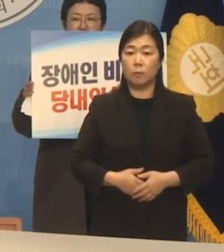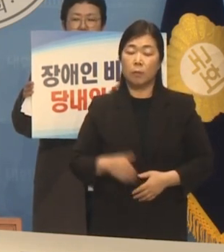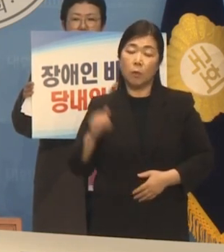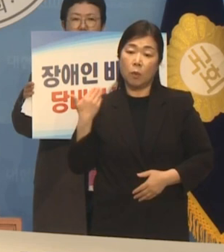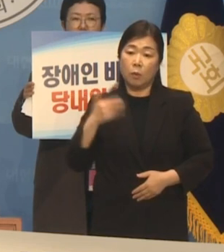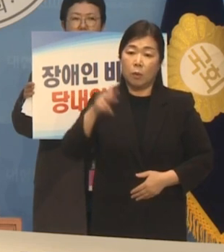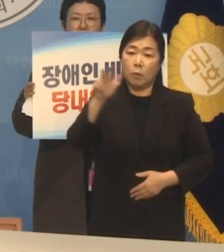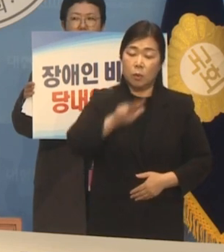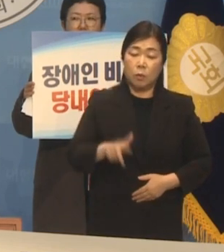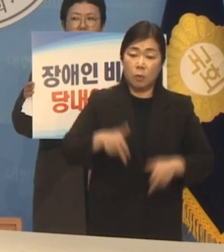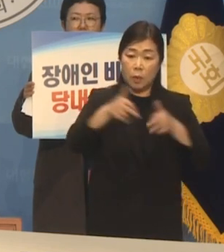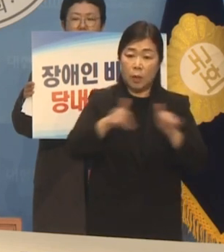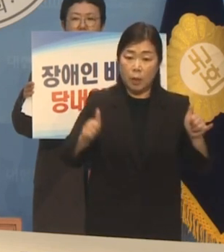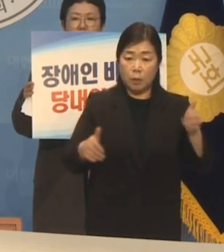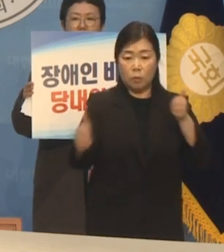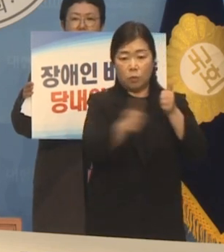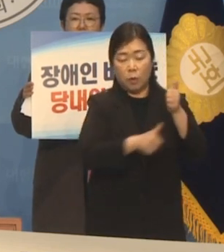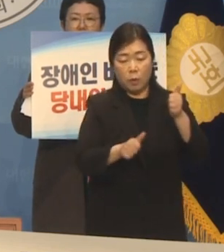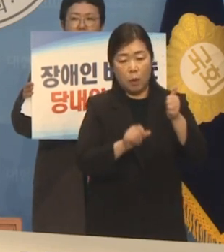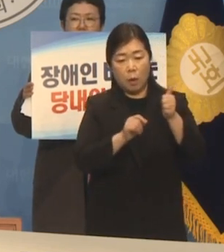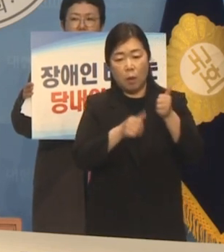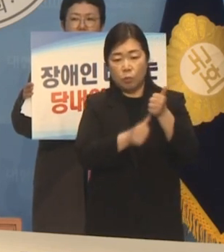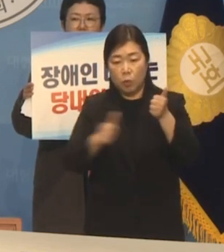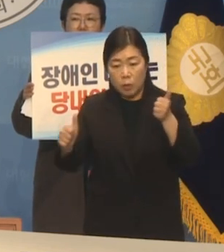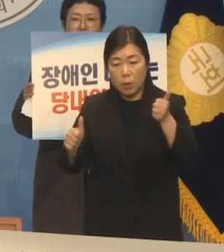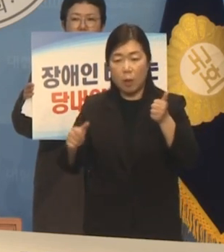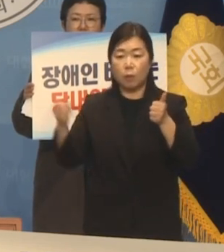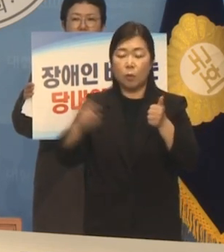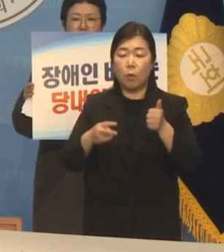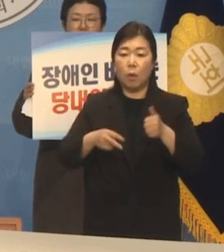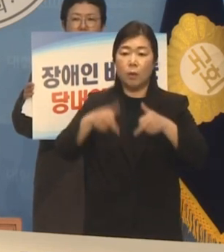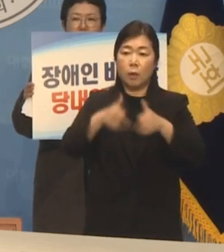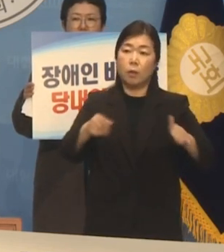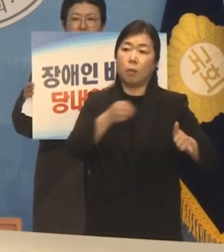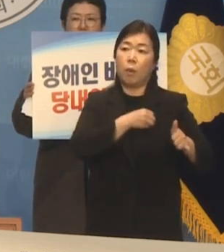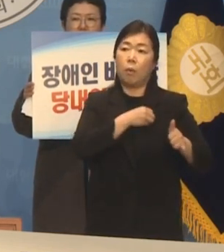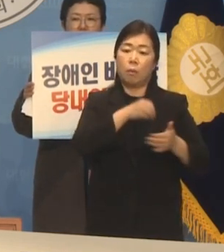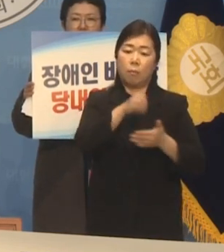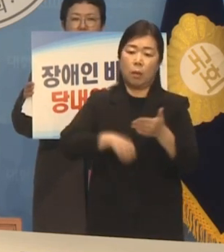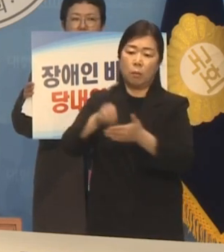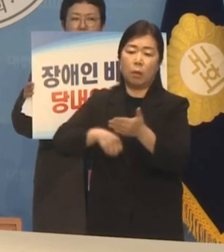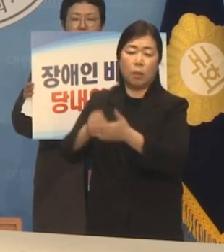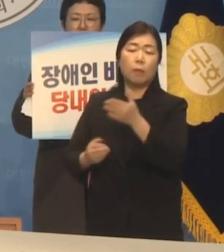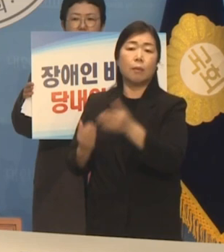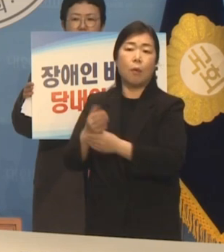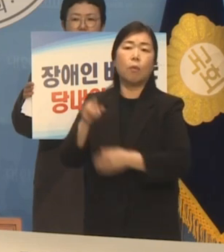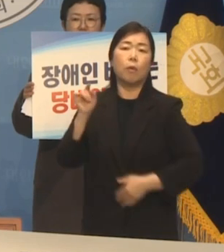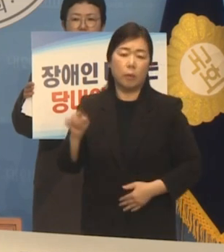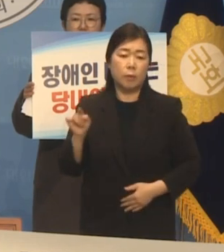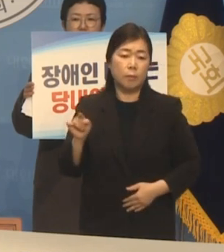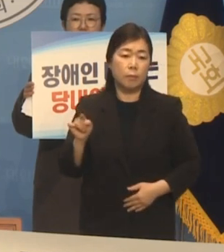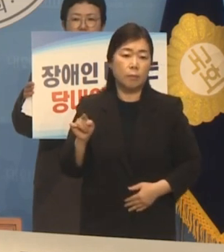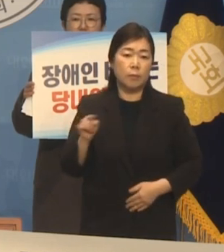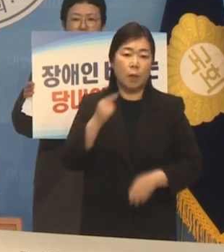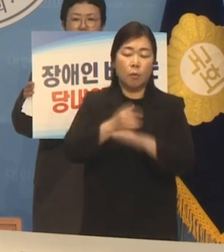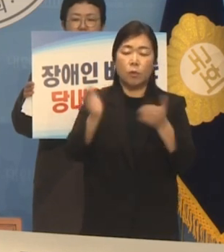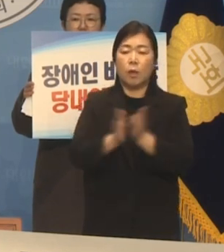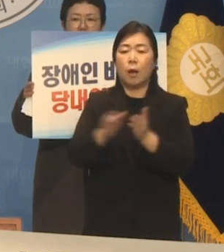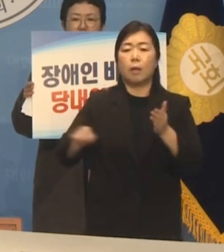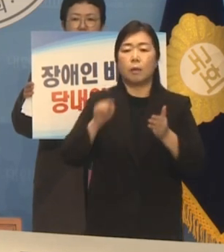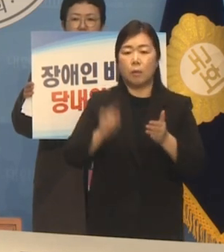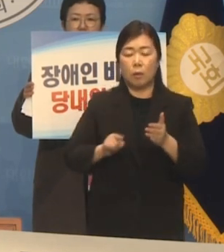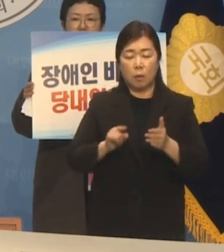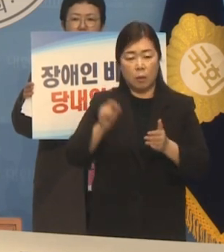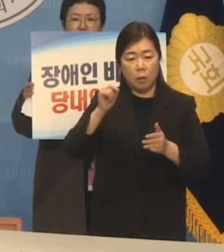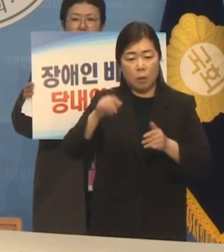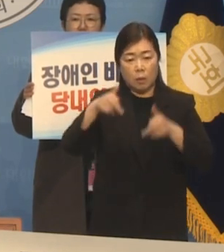위원의 일부 부위원장을 비롯한 장애인 당원들의 탈당 사태는 당내 인사를 해